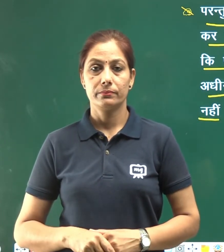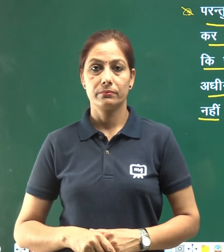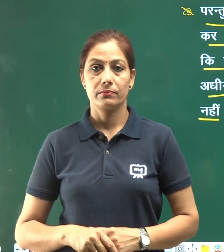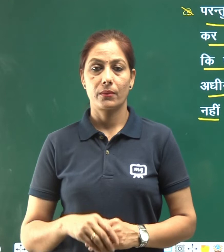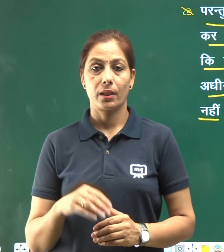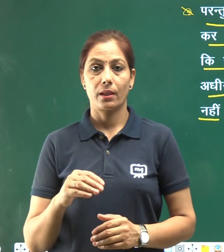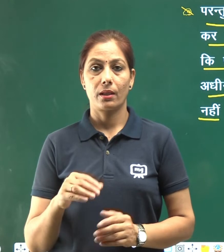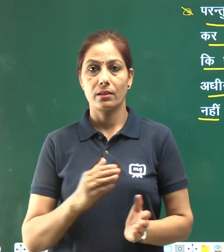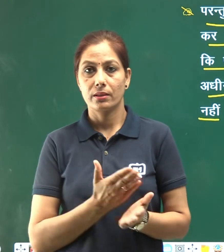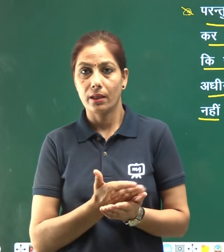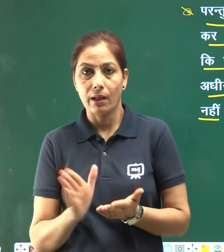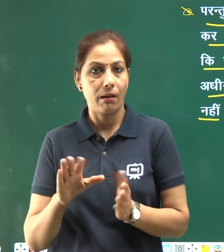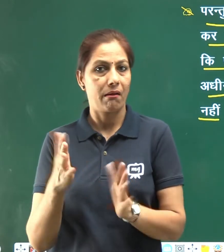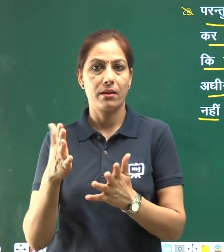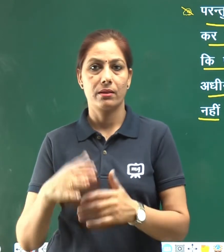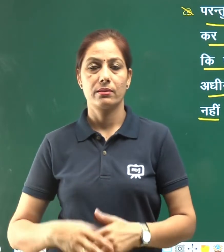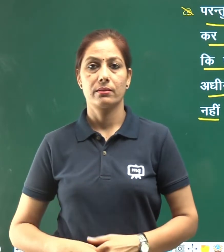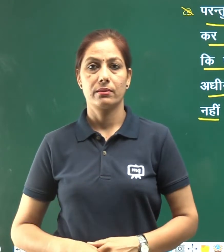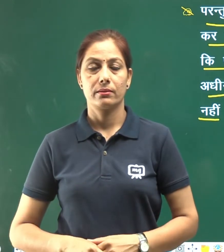नहीं हटा सकते।